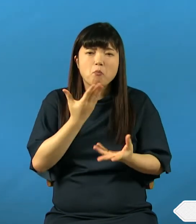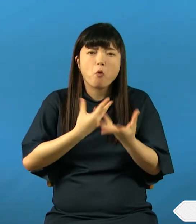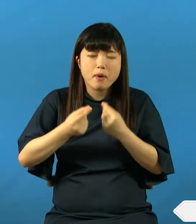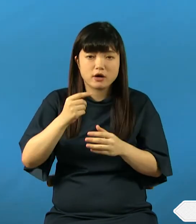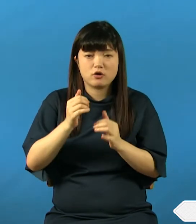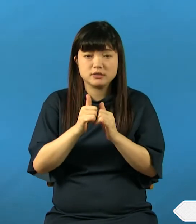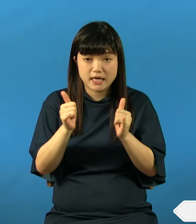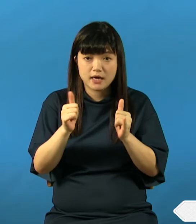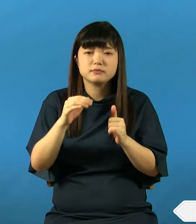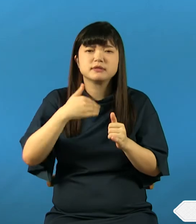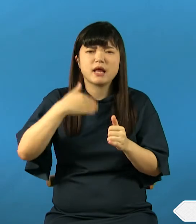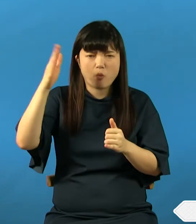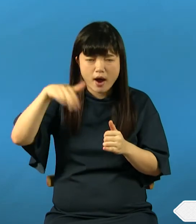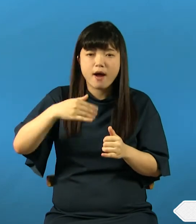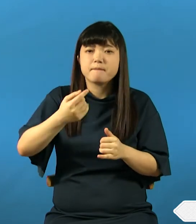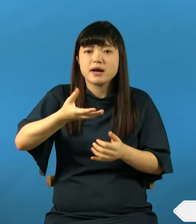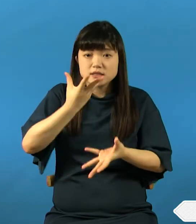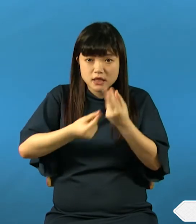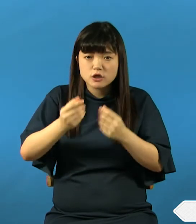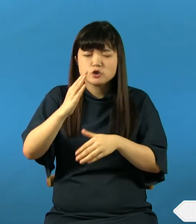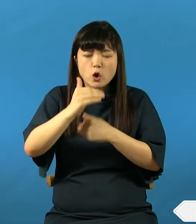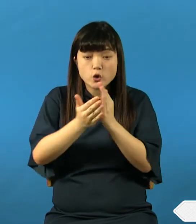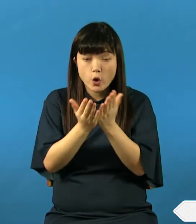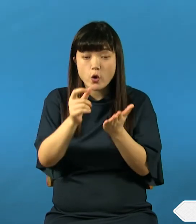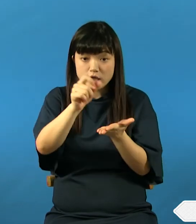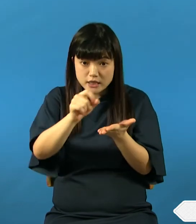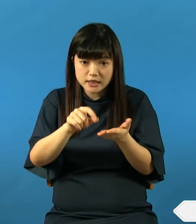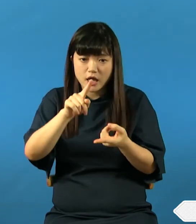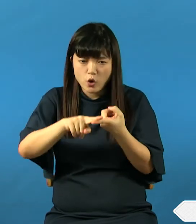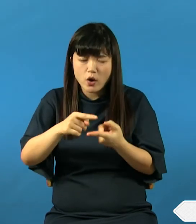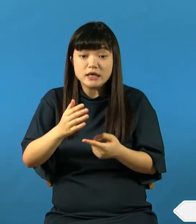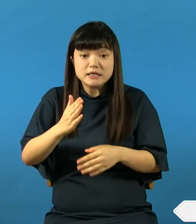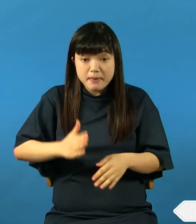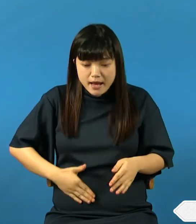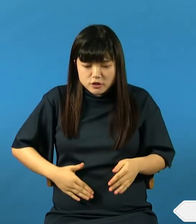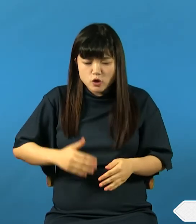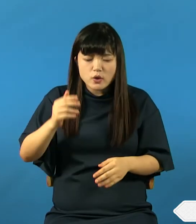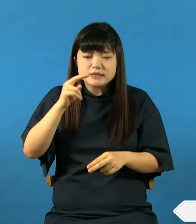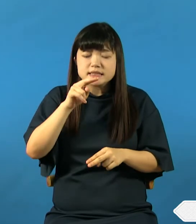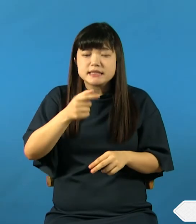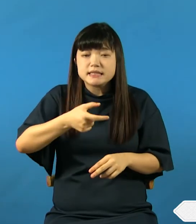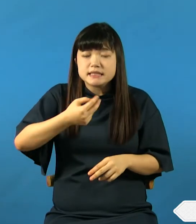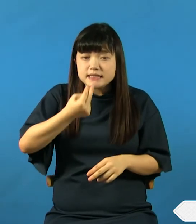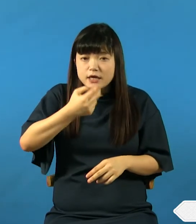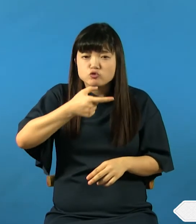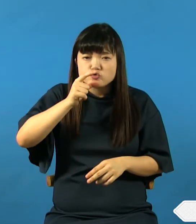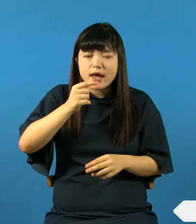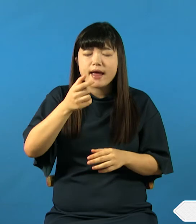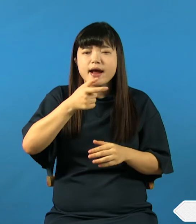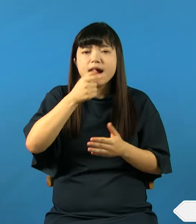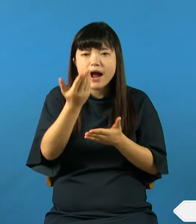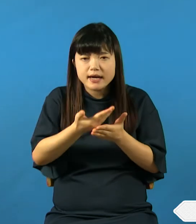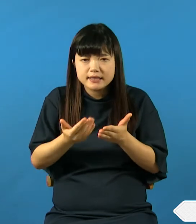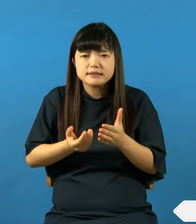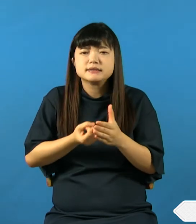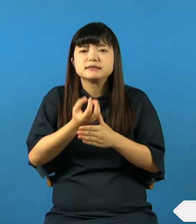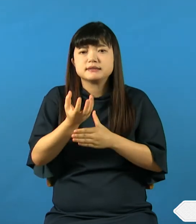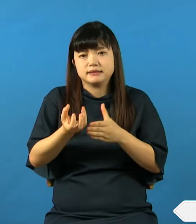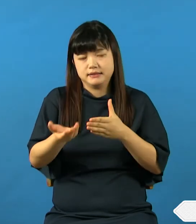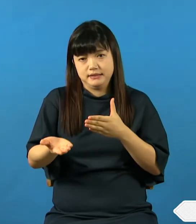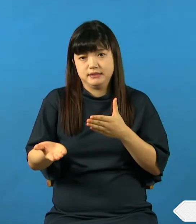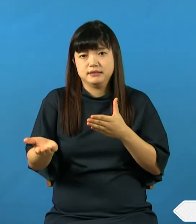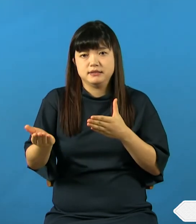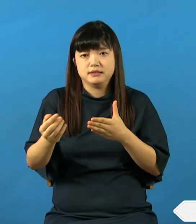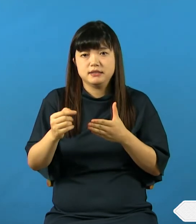내게로 와서 마시라. 나를 믿는 자는 성경의 이름과 같이 그 배에서 생수의 강이 흘러나오리라 하시니 이는 그를 믿는 자들이